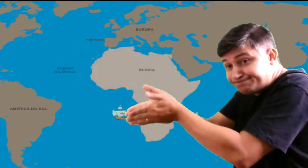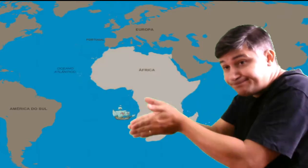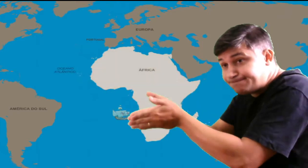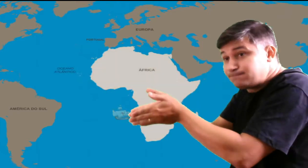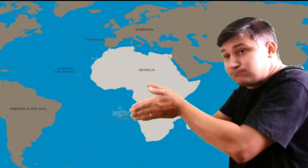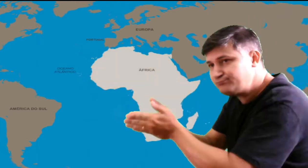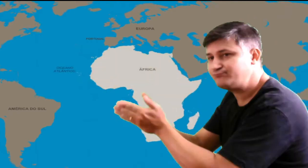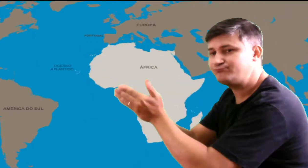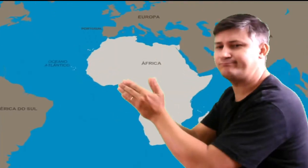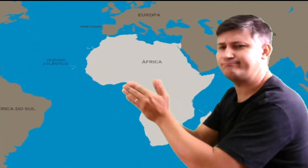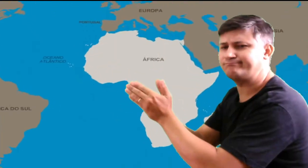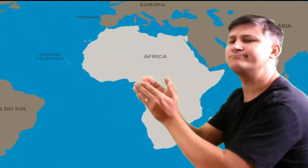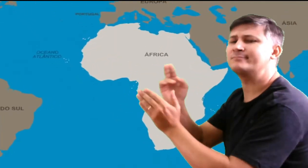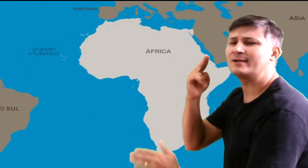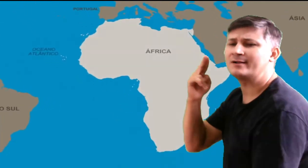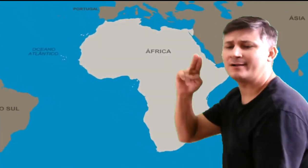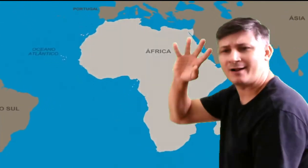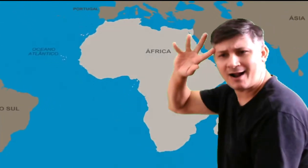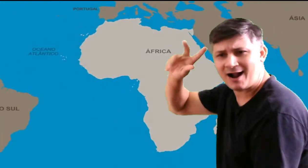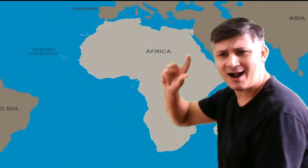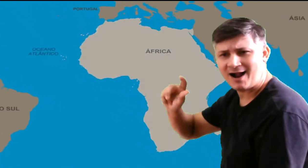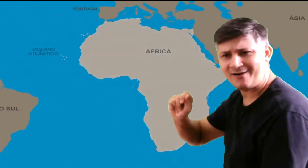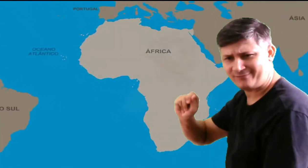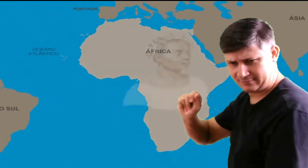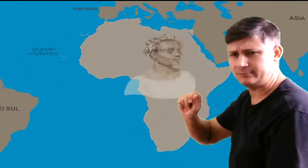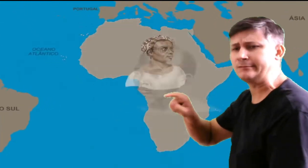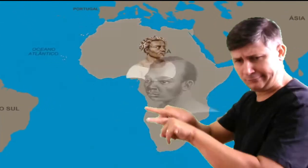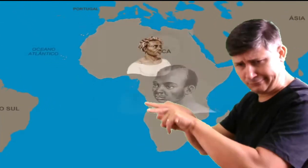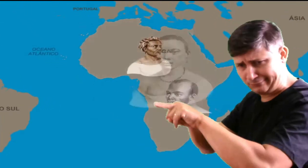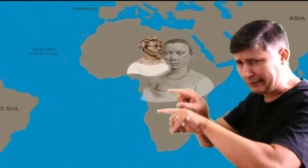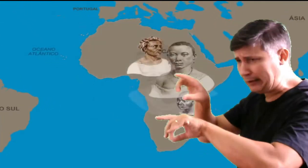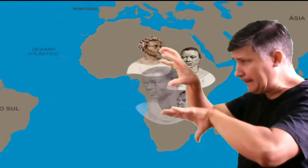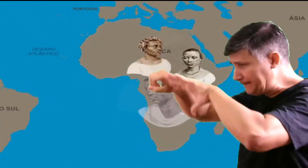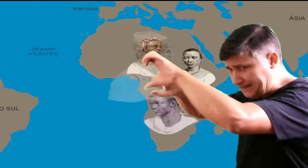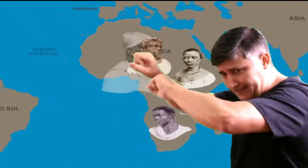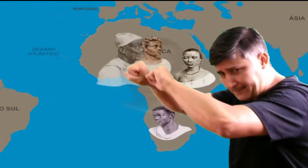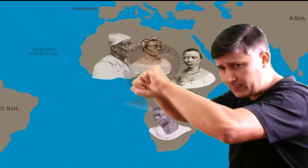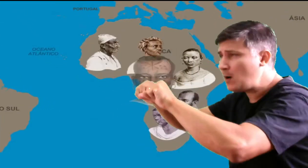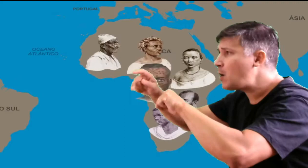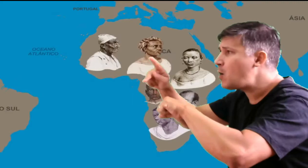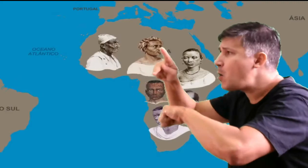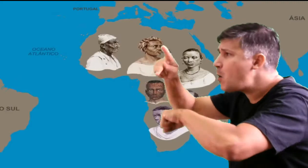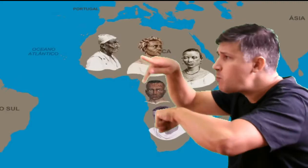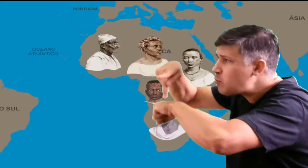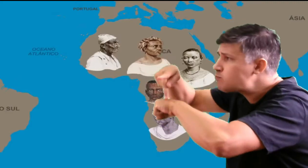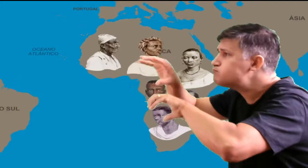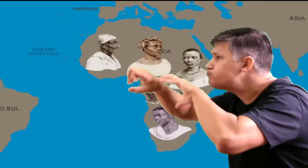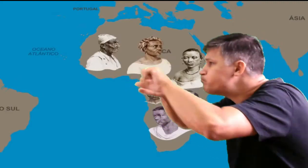África. Lá, eles estabeleceram contato com diferentes povos, mas a princípio não ocuparam o